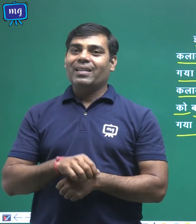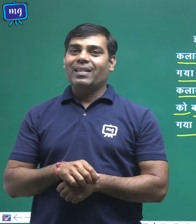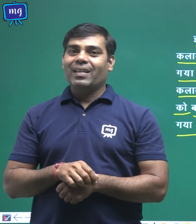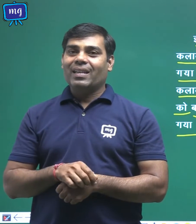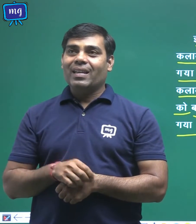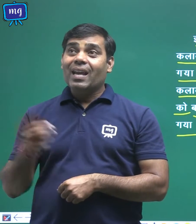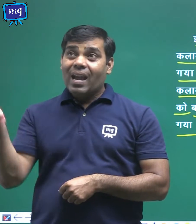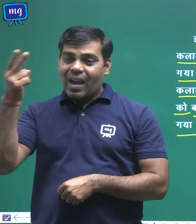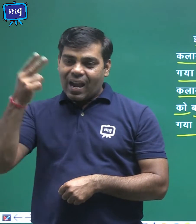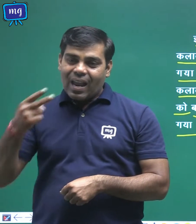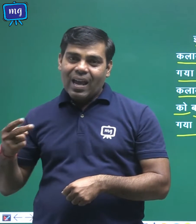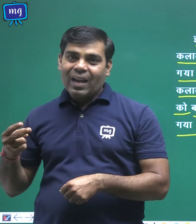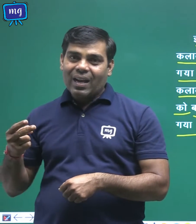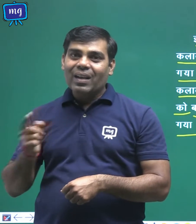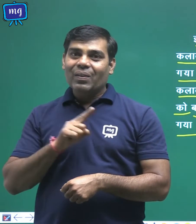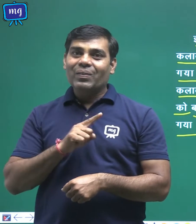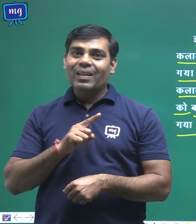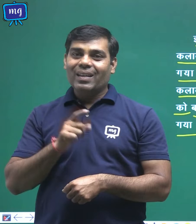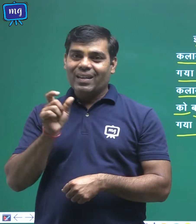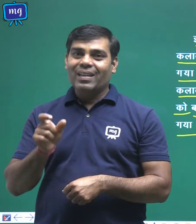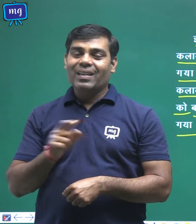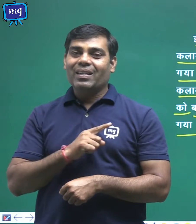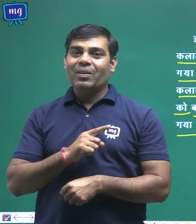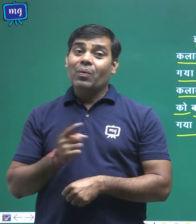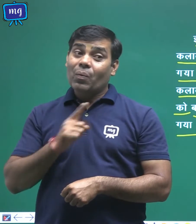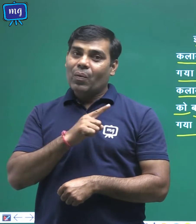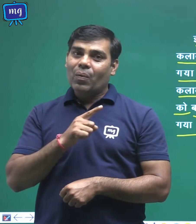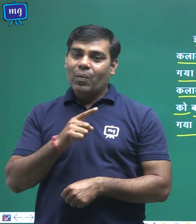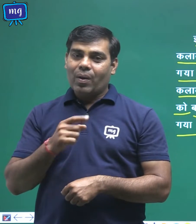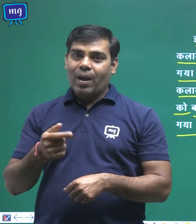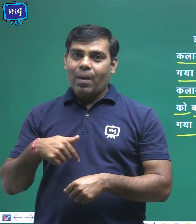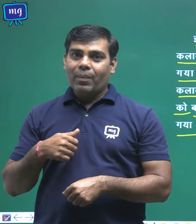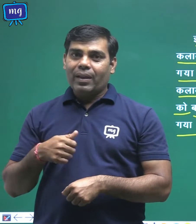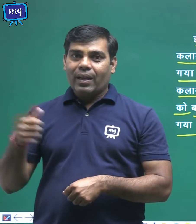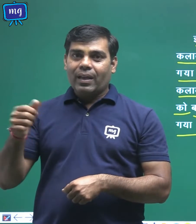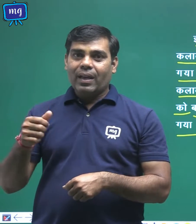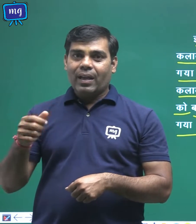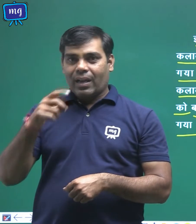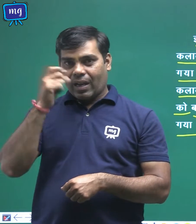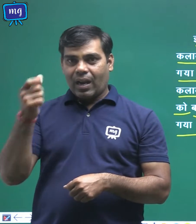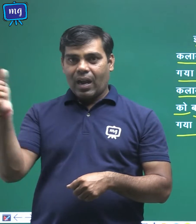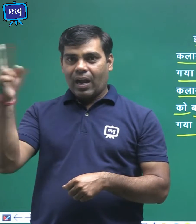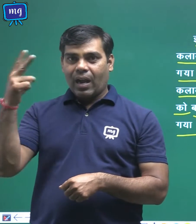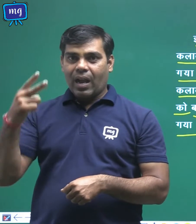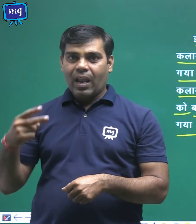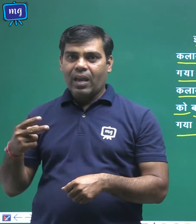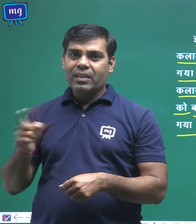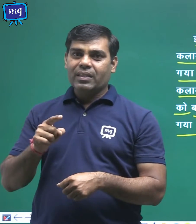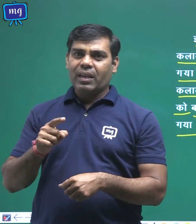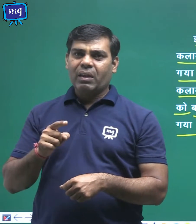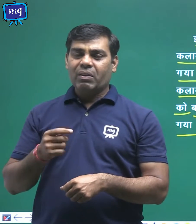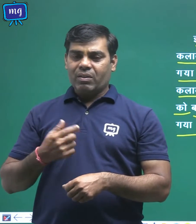कलाकार होता है। वो अपनी कला से उस बेजान पत्थर